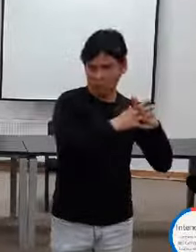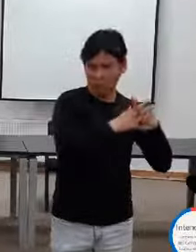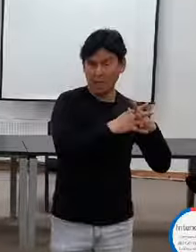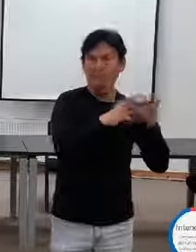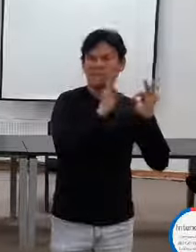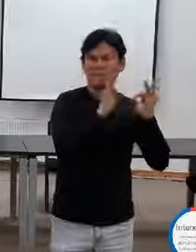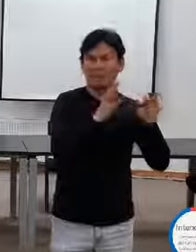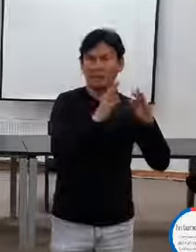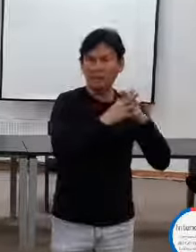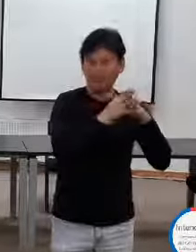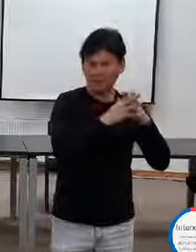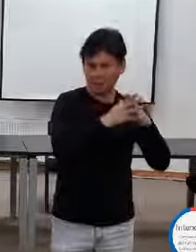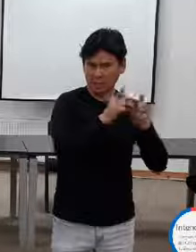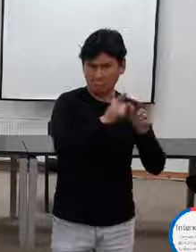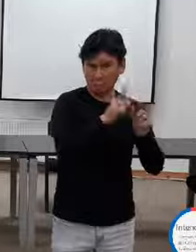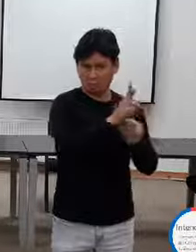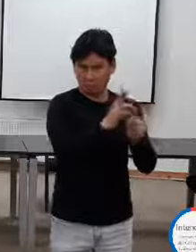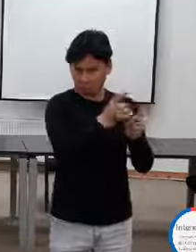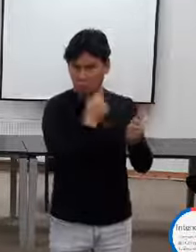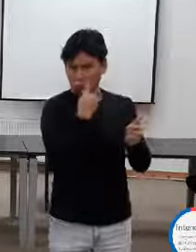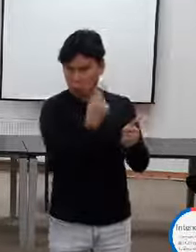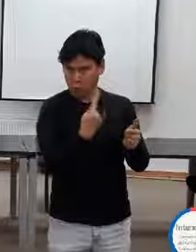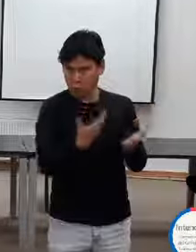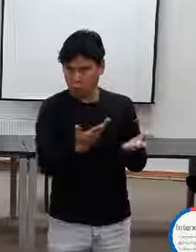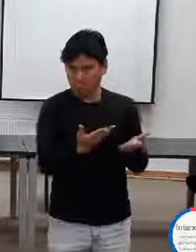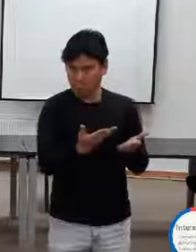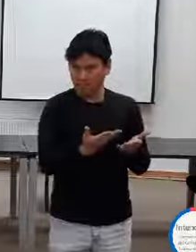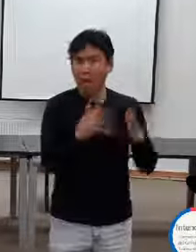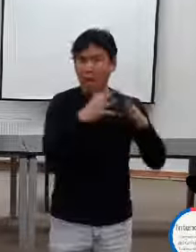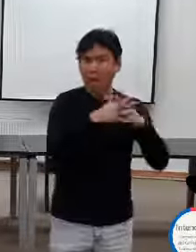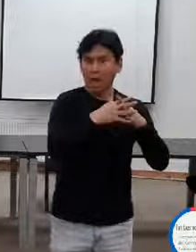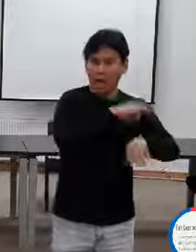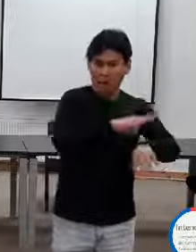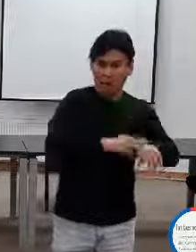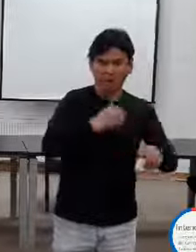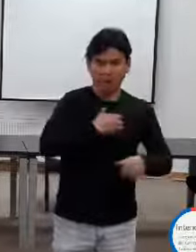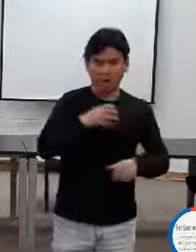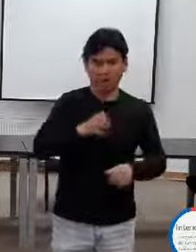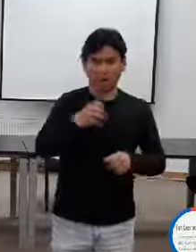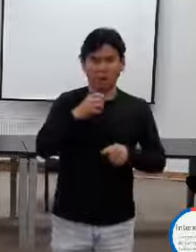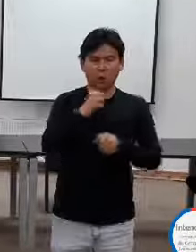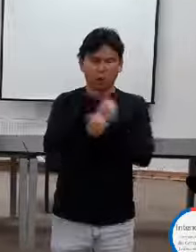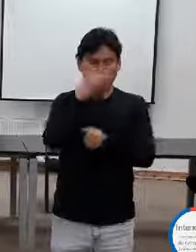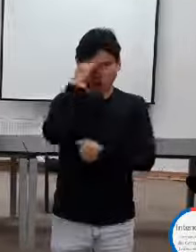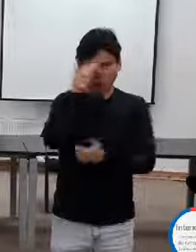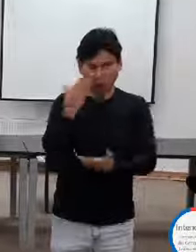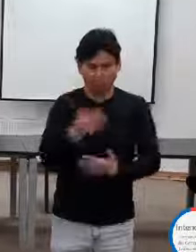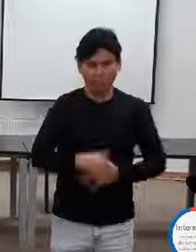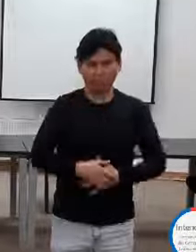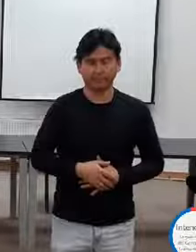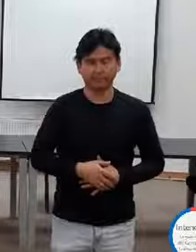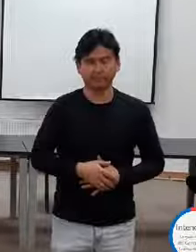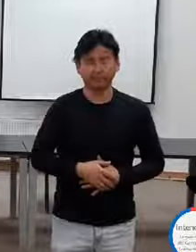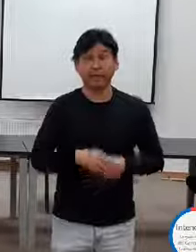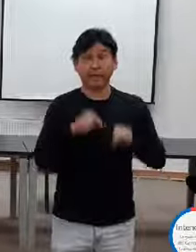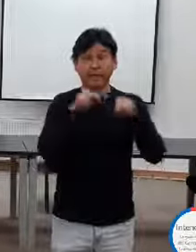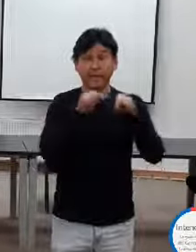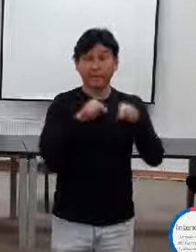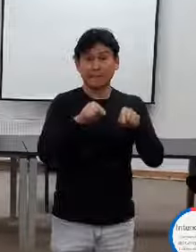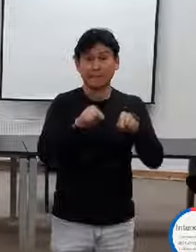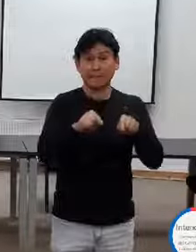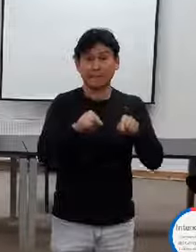particular el Ejército en relación a la pregunta que usted hace, la Armada, Carabineros y Policía de Investigaciones. Ese es